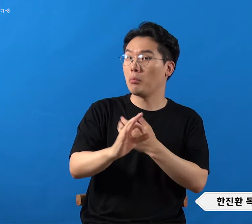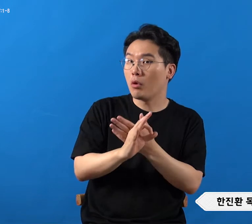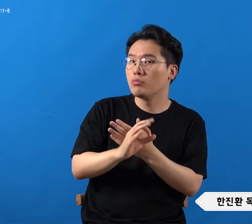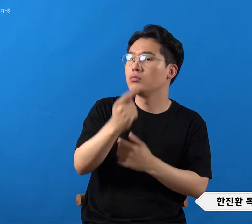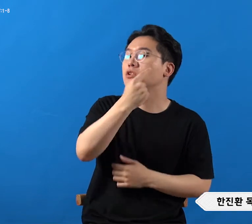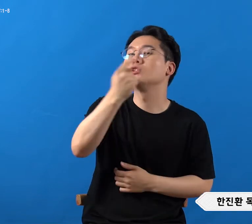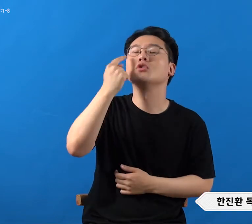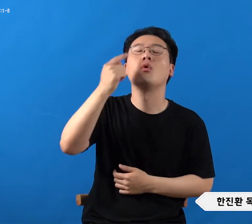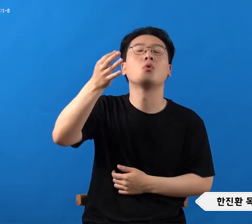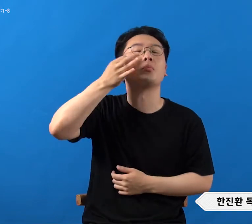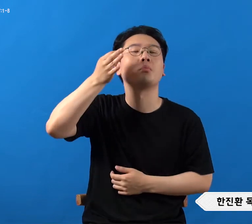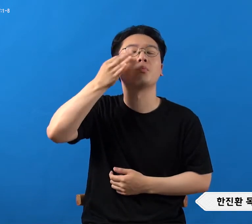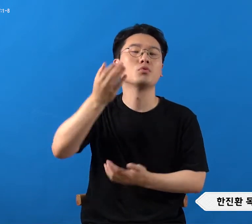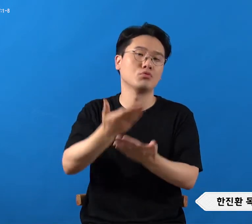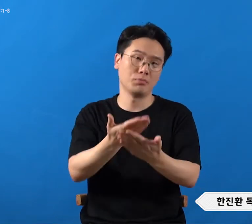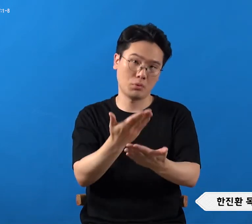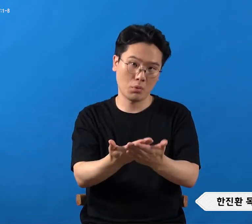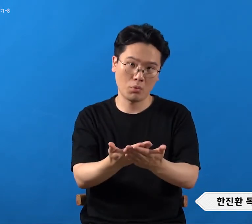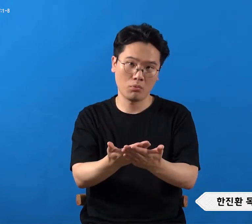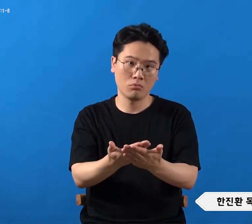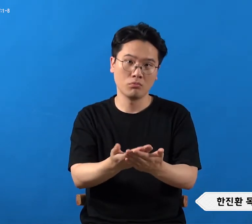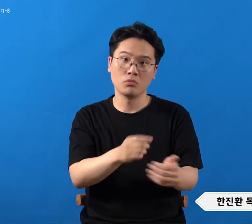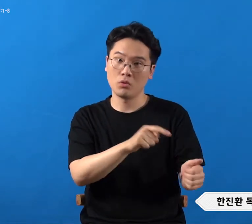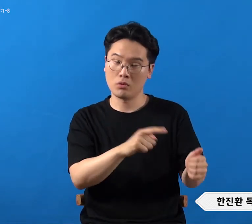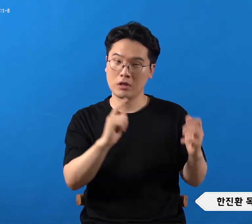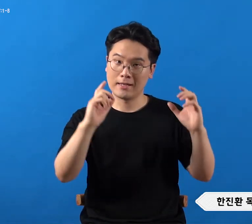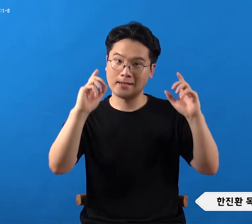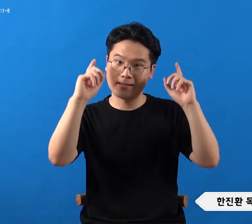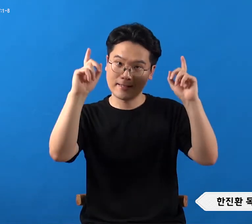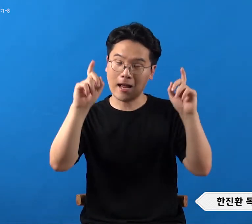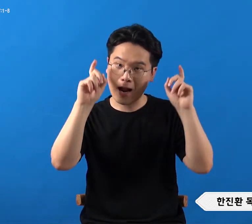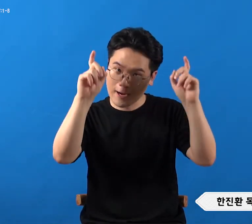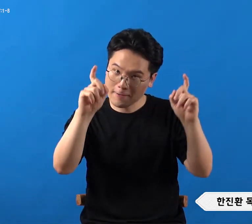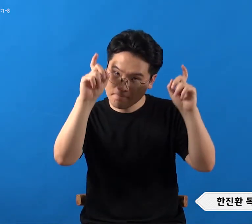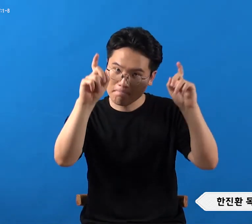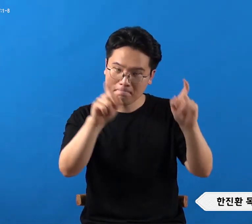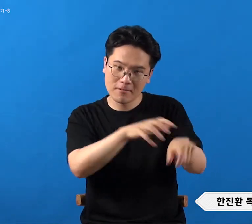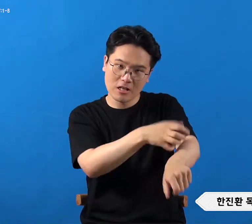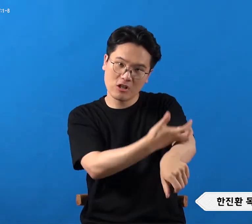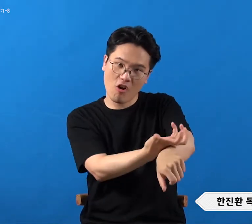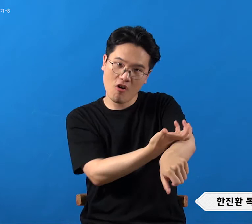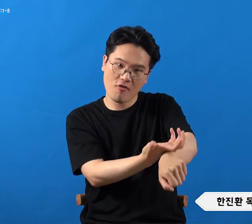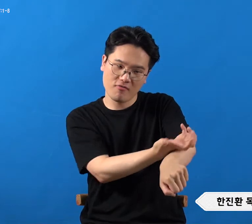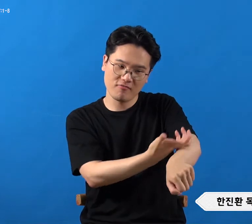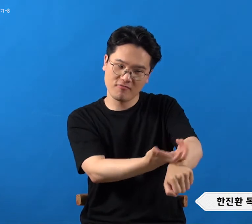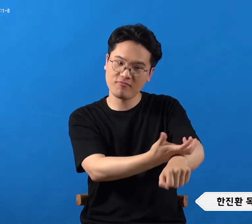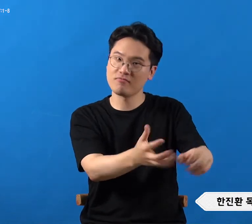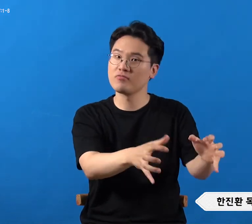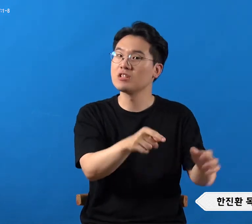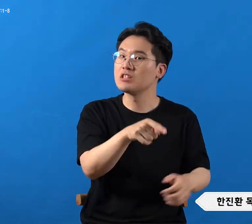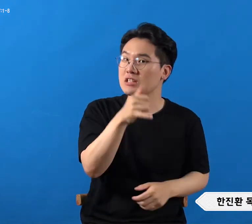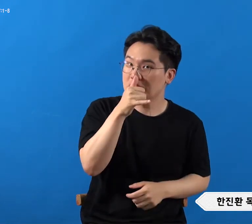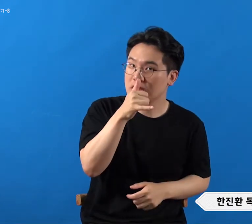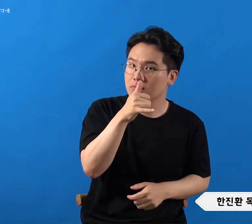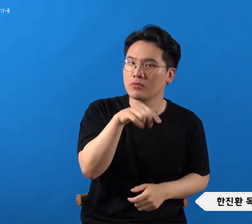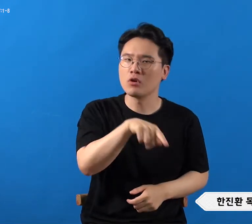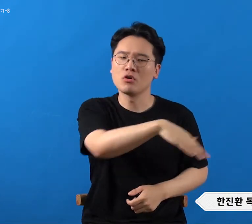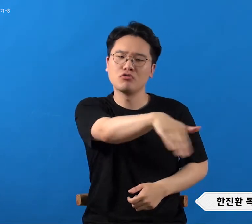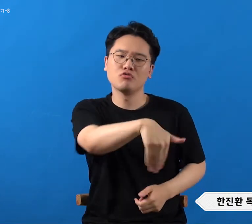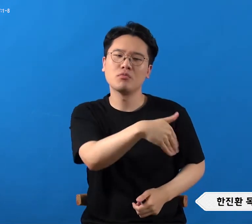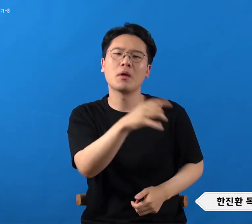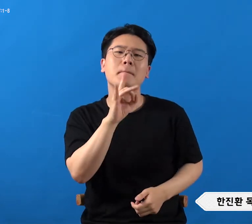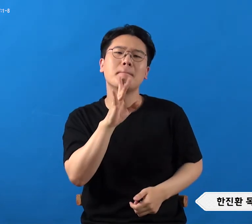보여주십시오. 여기 양털 뭉치가 있지 않습니까? 이 양털 뭉치에만 이슬이 내리고 그 주인은